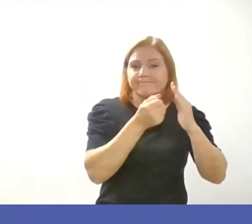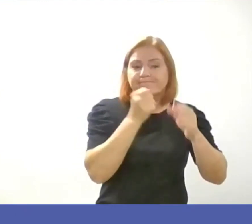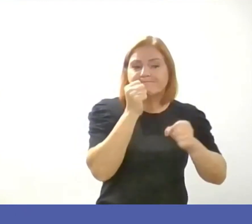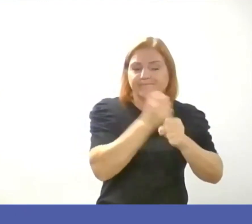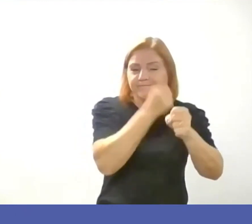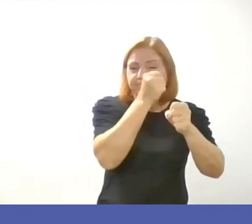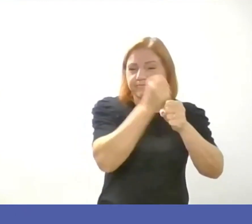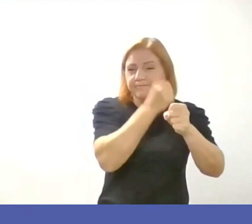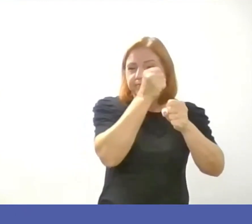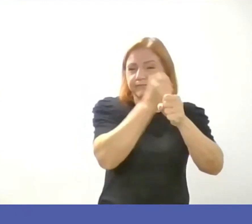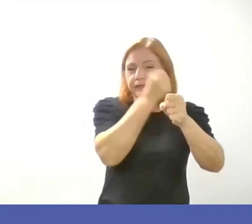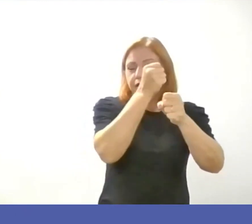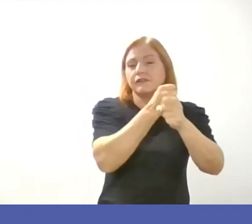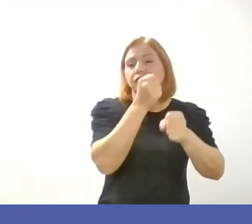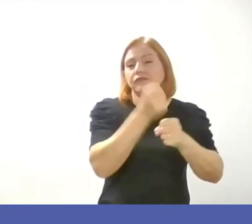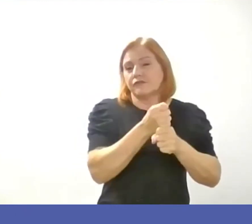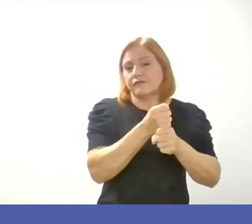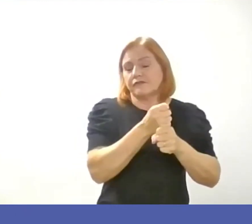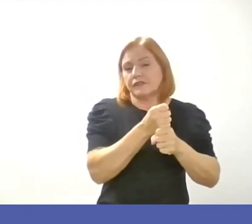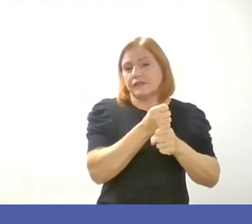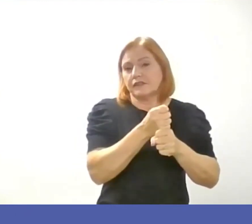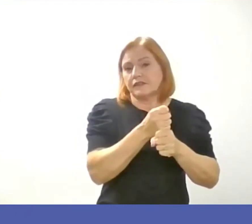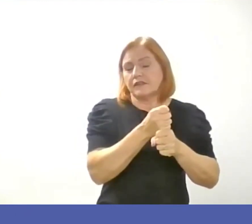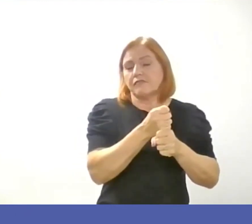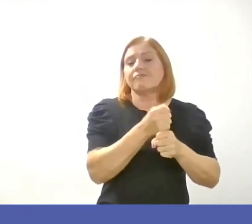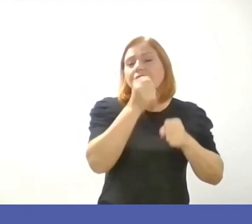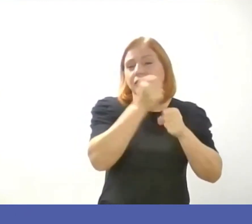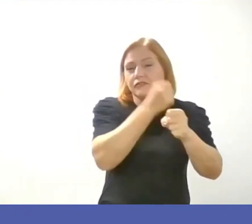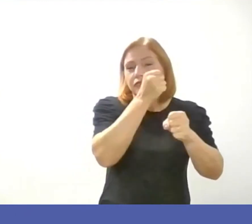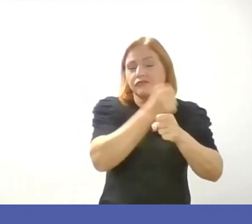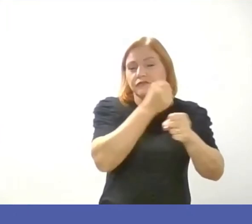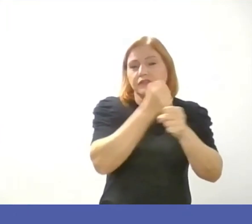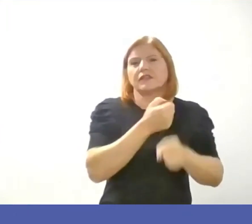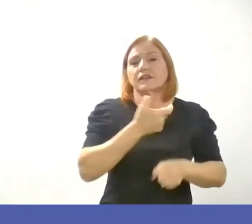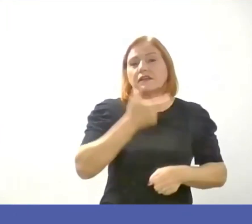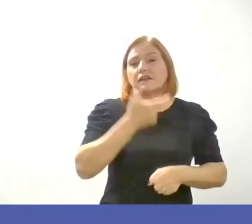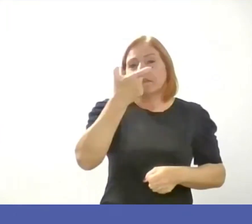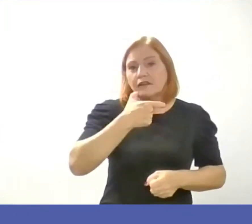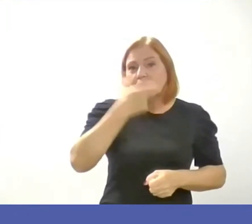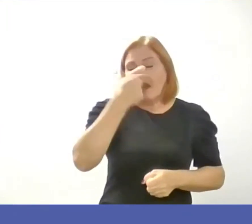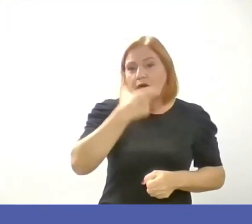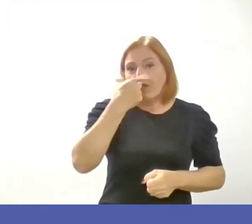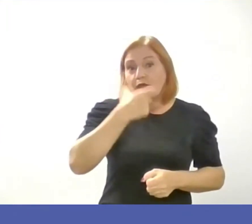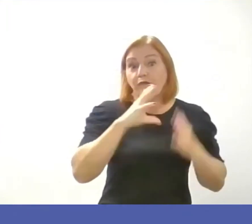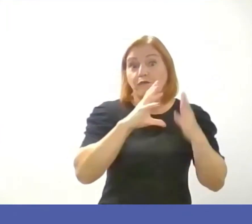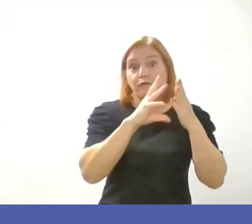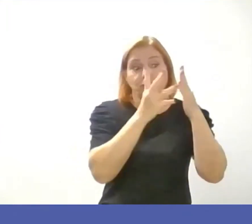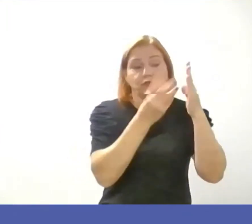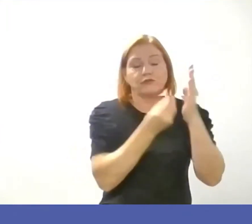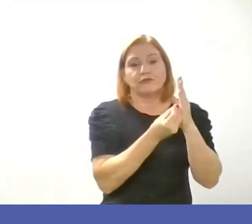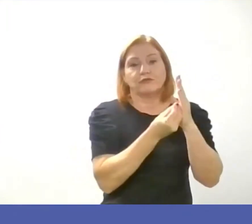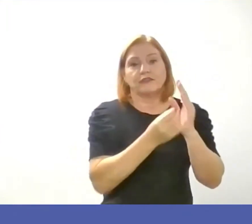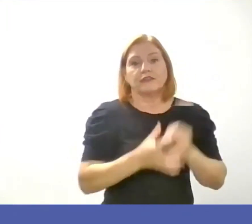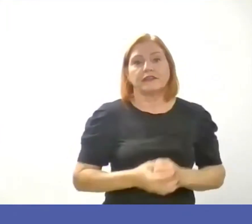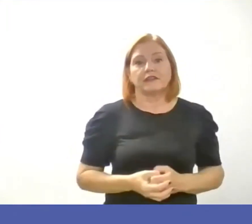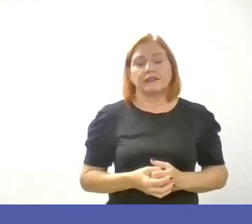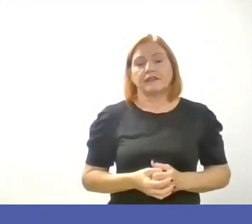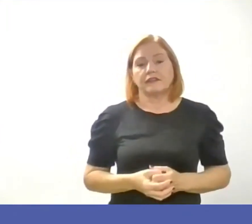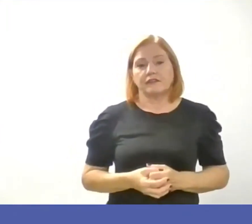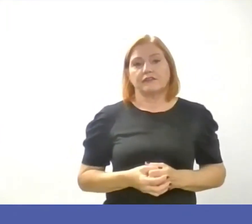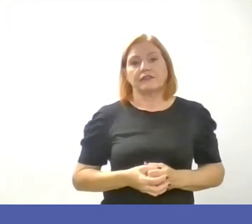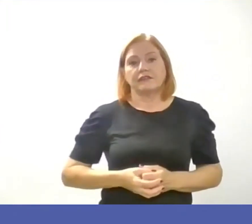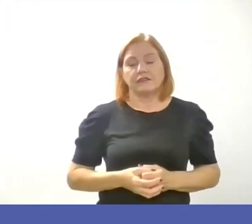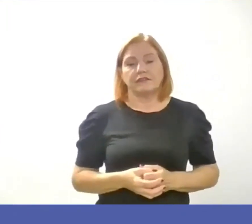é a sua edificação. E para haver a edificação, irmão, tem todo um processo que tem que